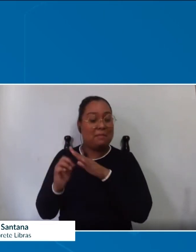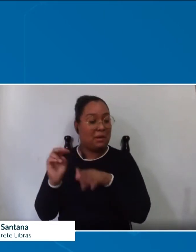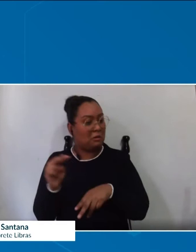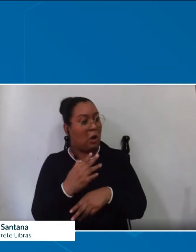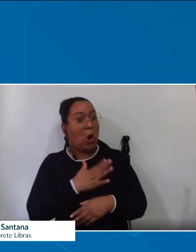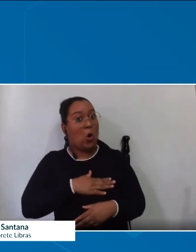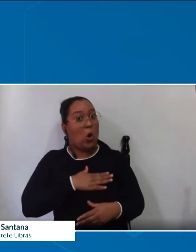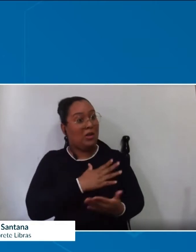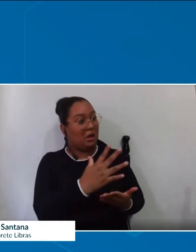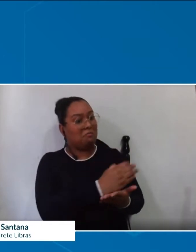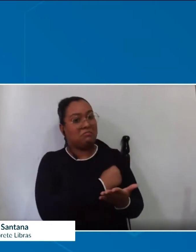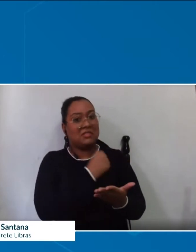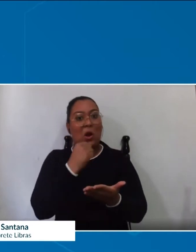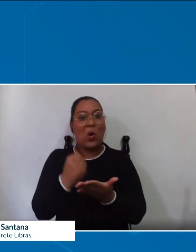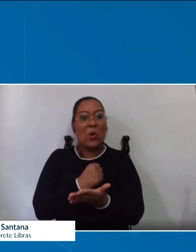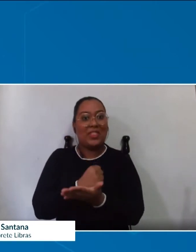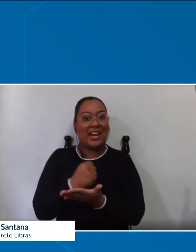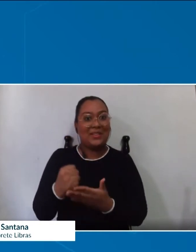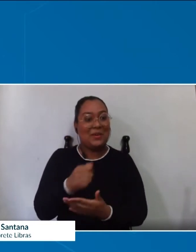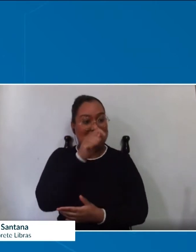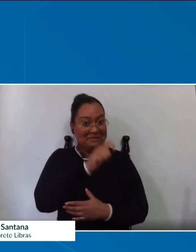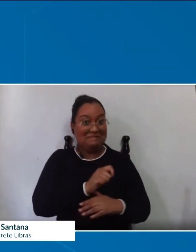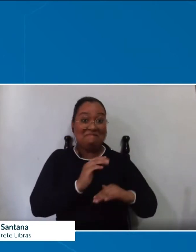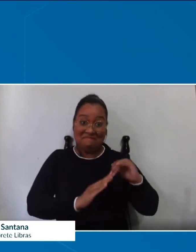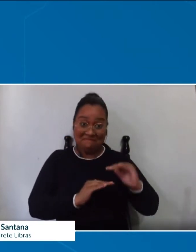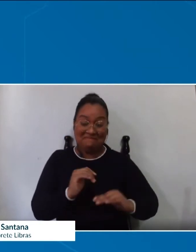trabalha lá até hoje. E o que a gente fez?